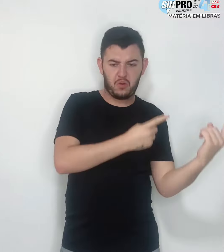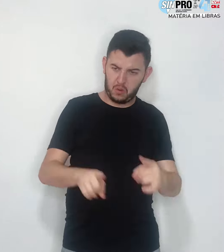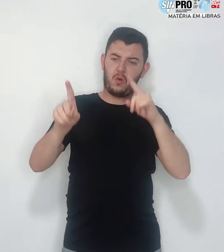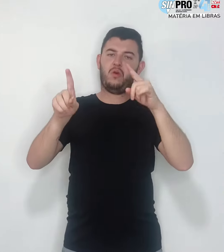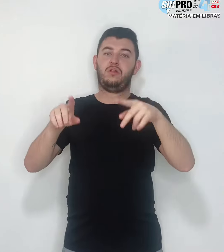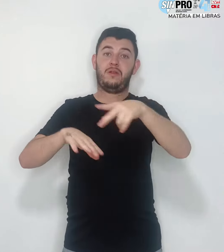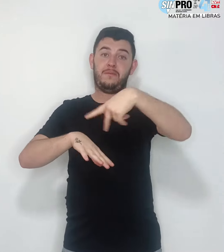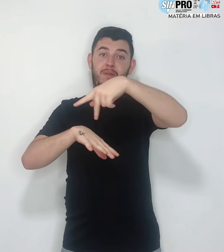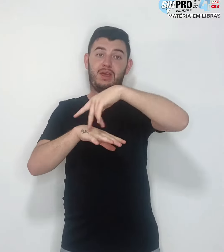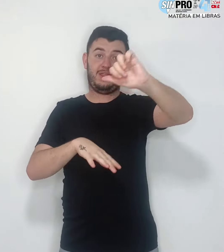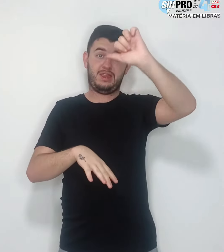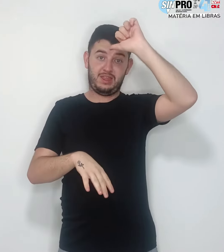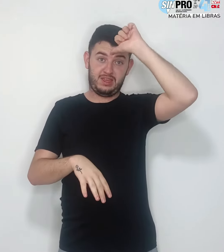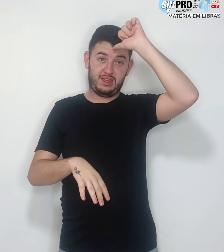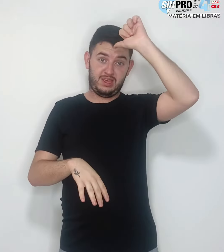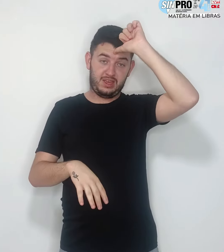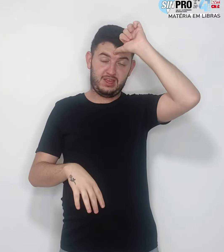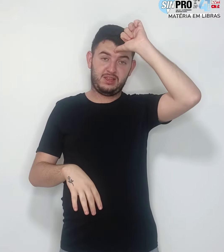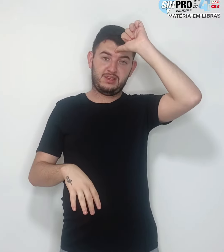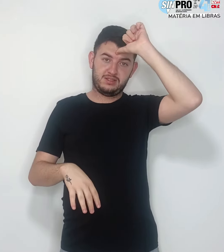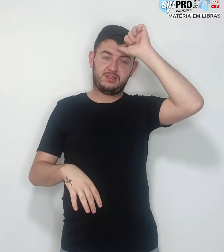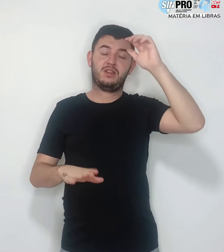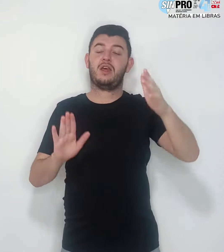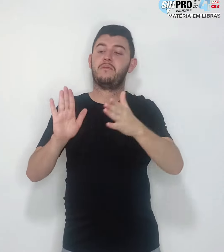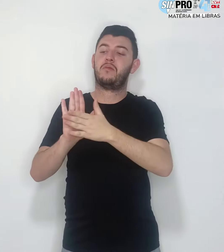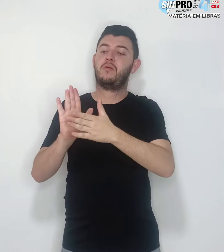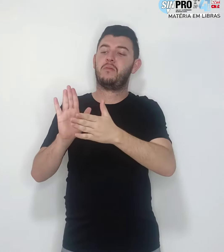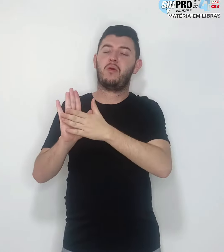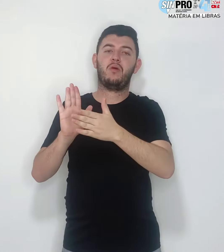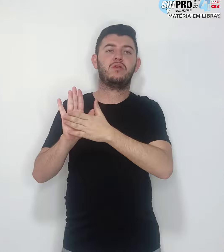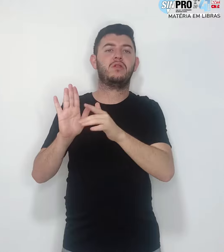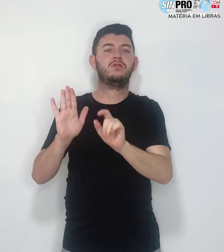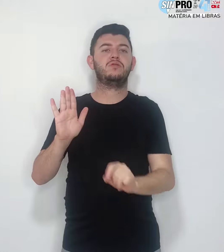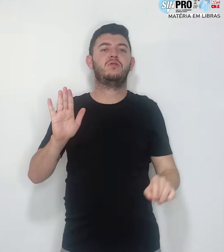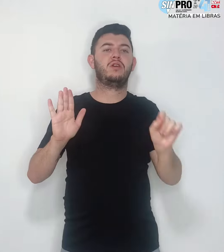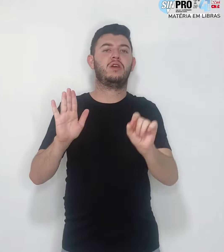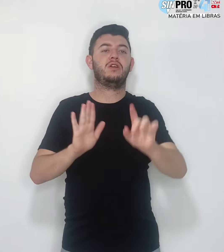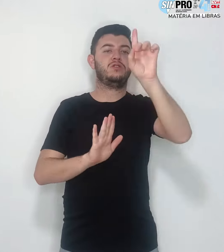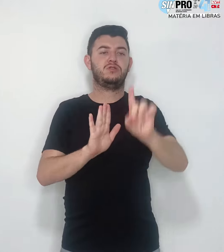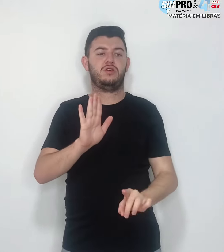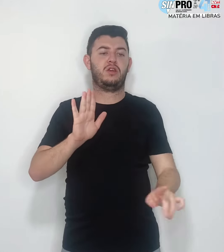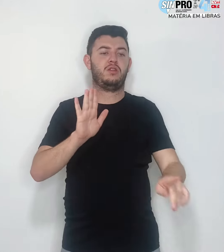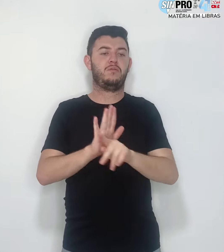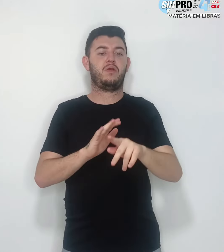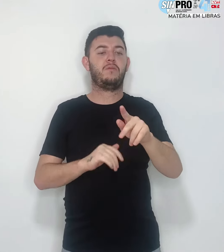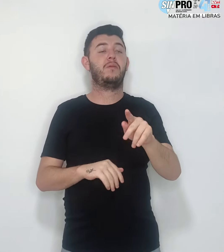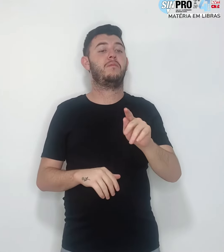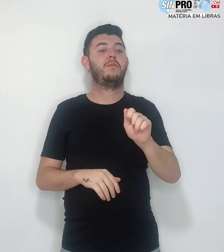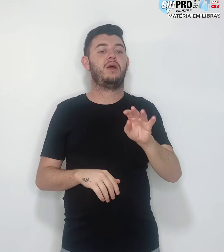propriedade das vacinas contra a Covid-19. A ação gerou a